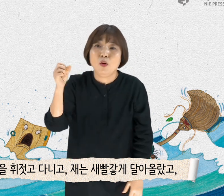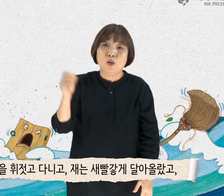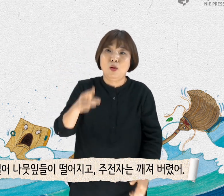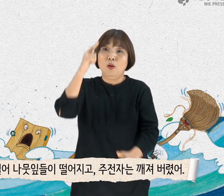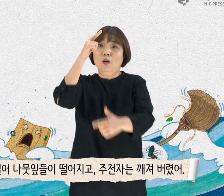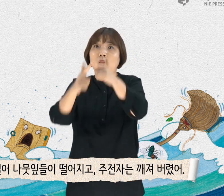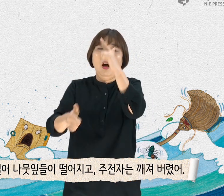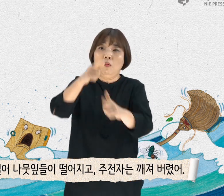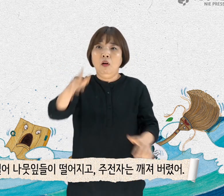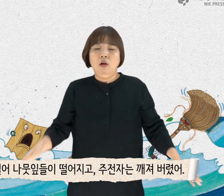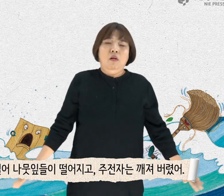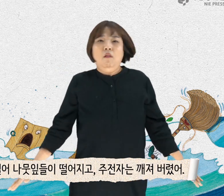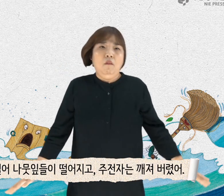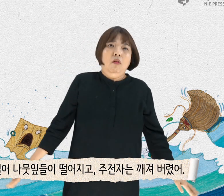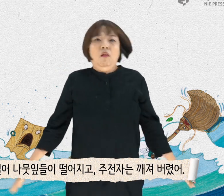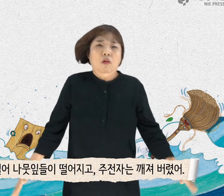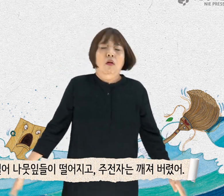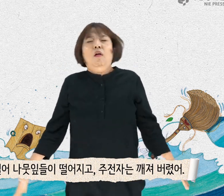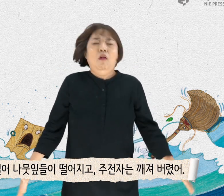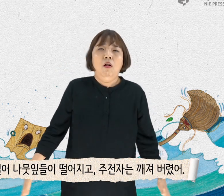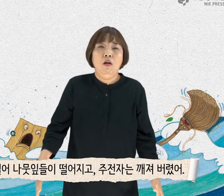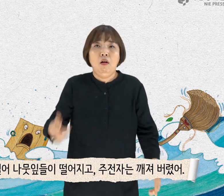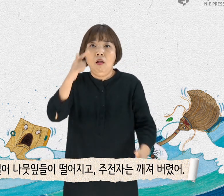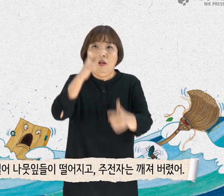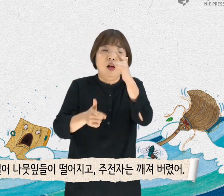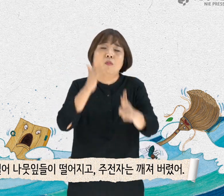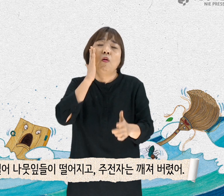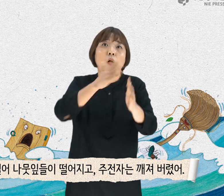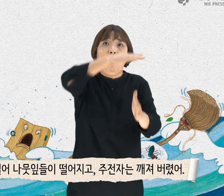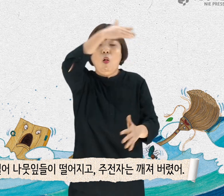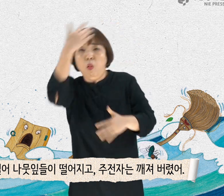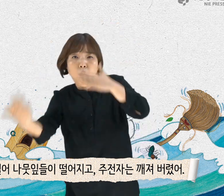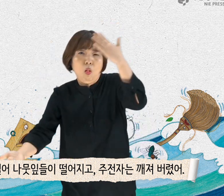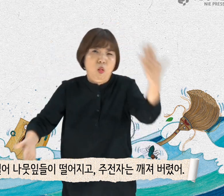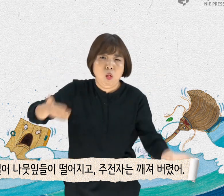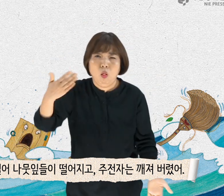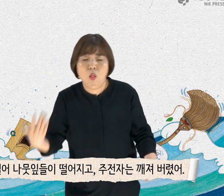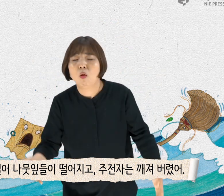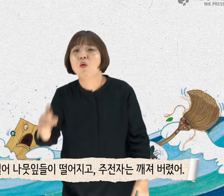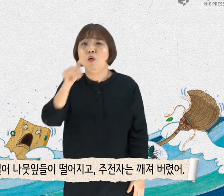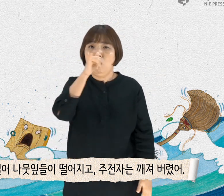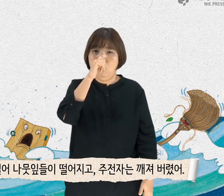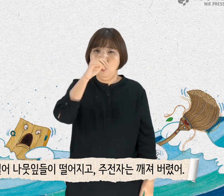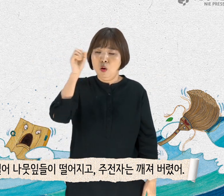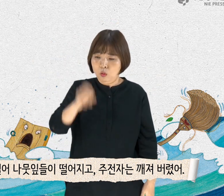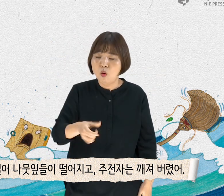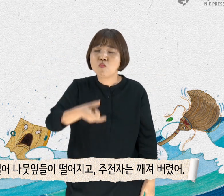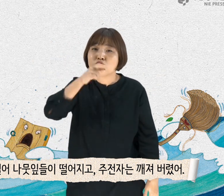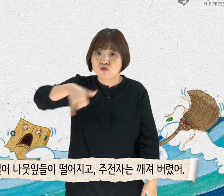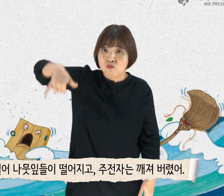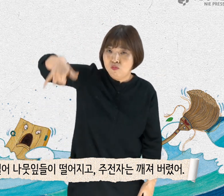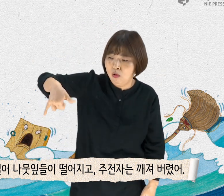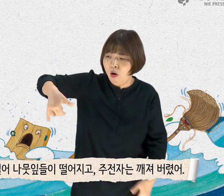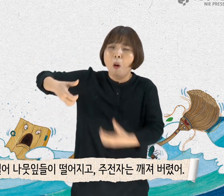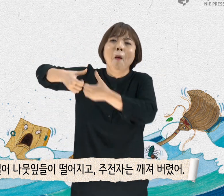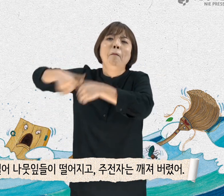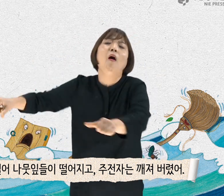나무는 벌벌 떨어 나뭇잎들이 떨어지고 주전자는 깨져버렸어.